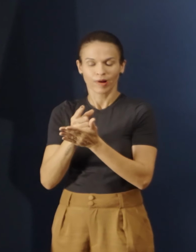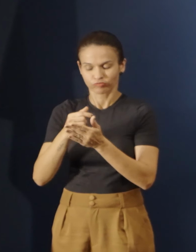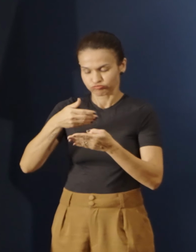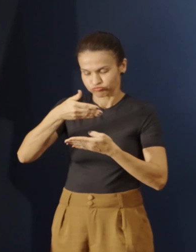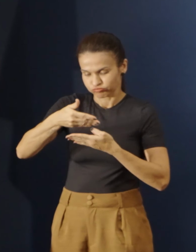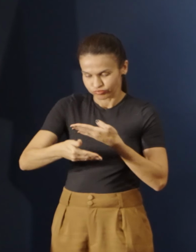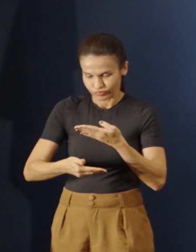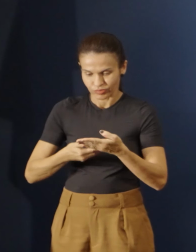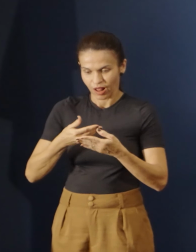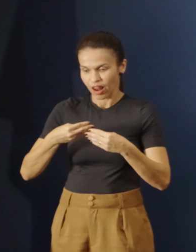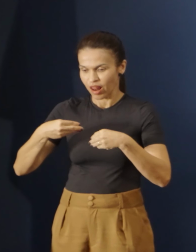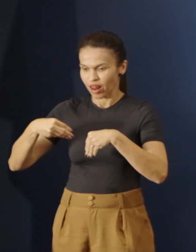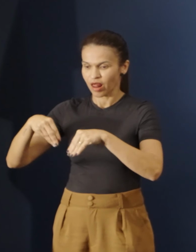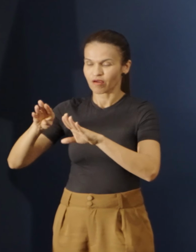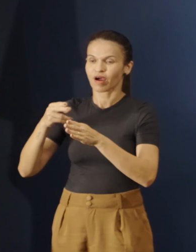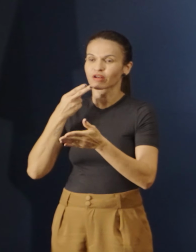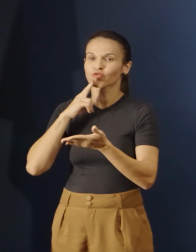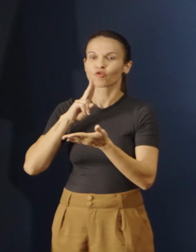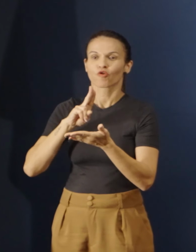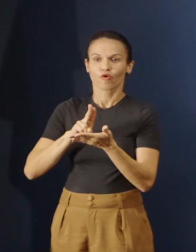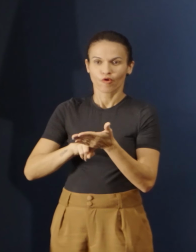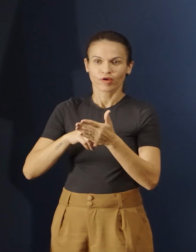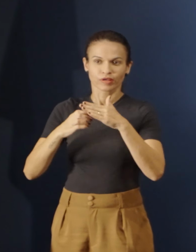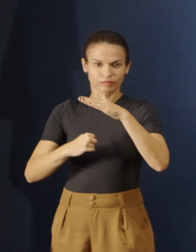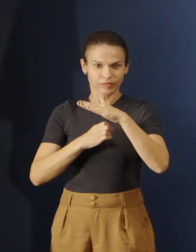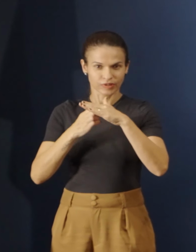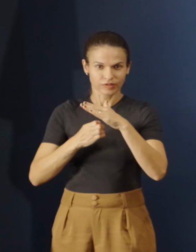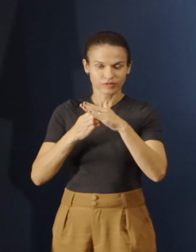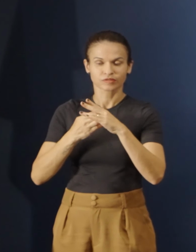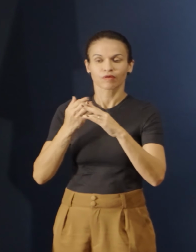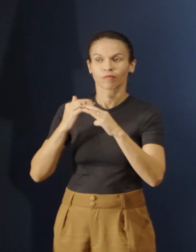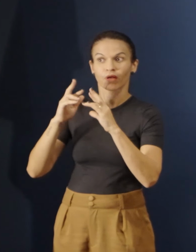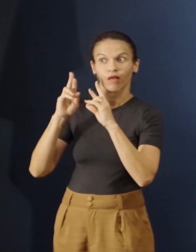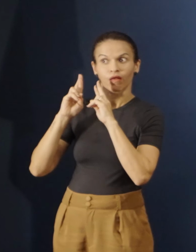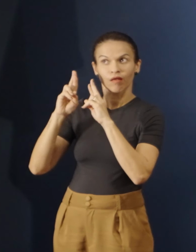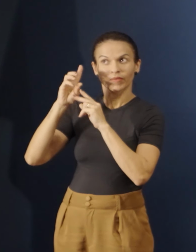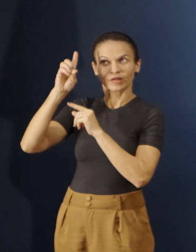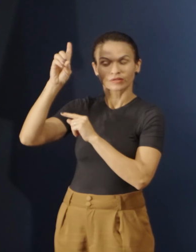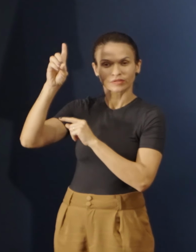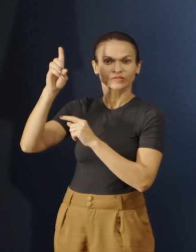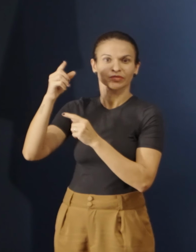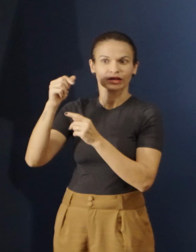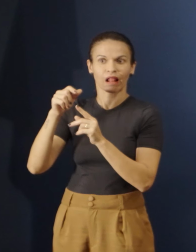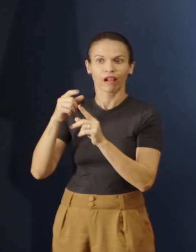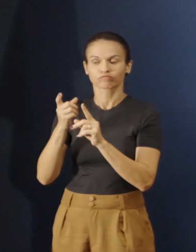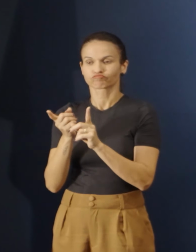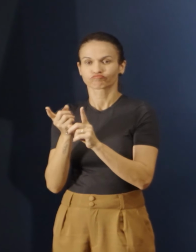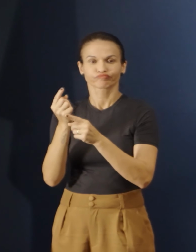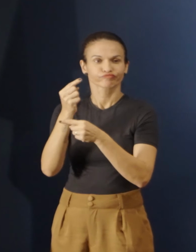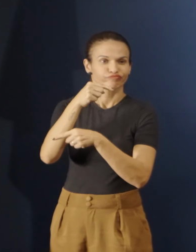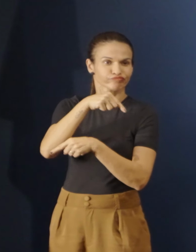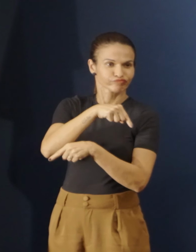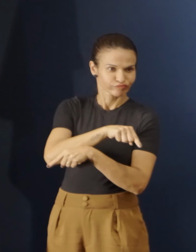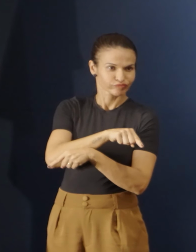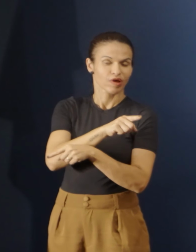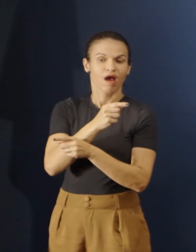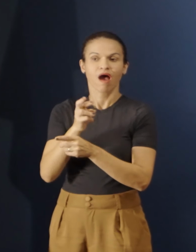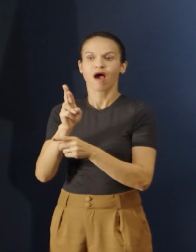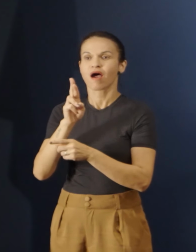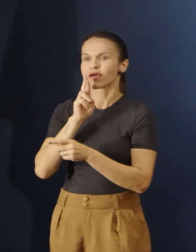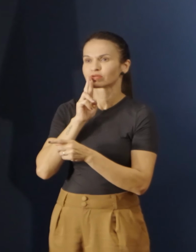envelopar, levar até a agência do correio, postar, rezar para Deus para que ela não fosse extraviada. E a